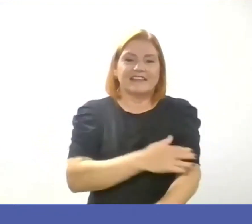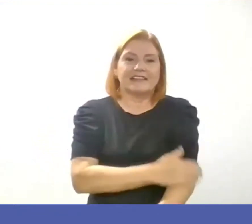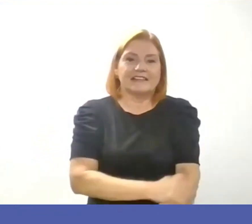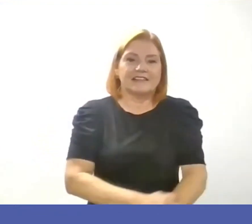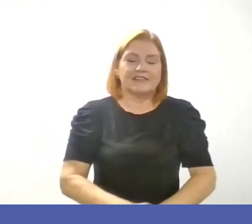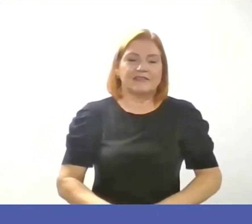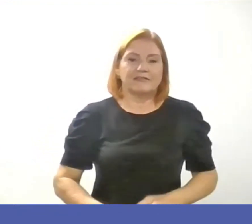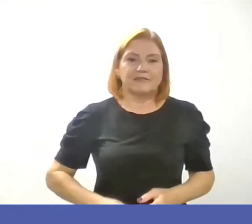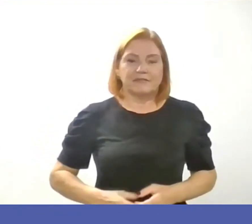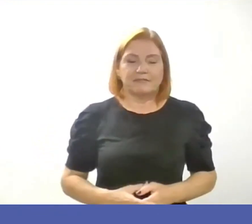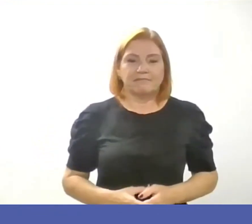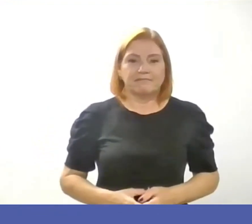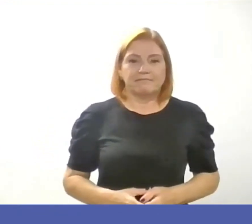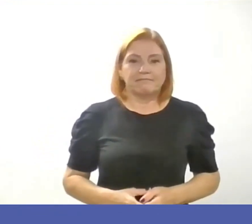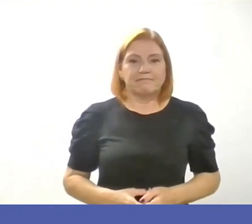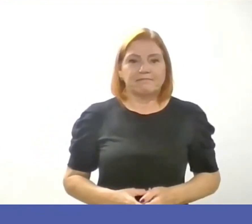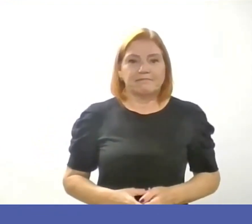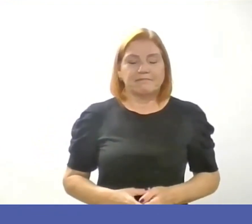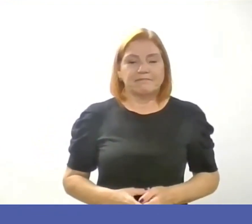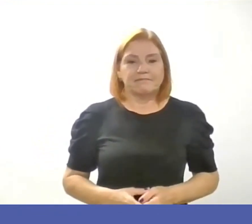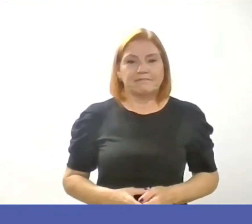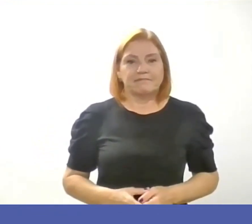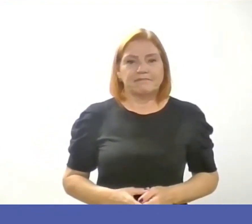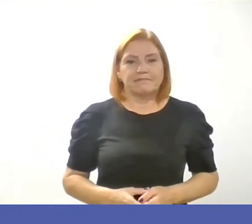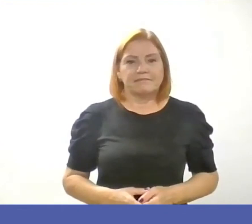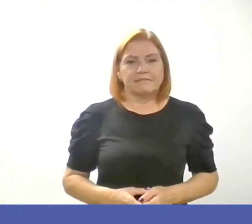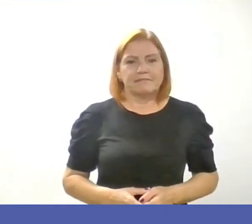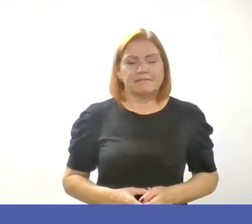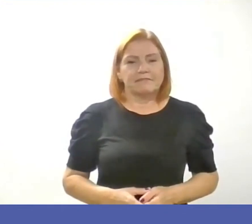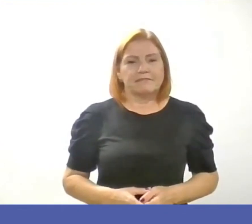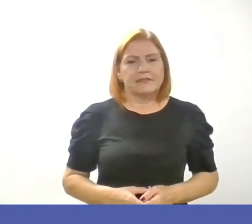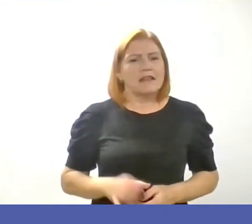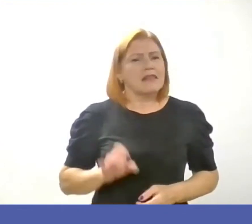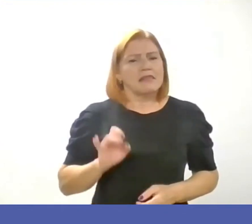Claro que eu estou falando comportamento dinâmico, mas eu falo todo o resto.